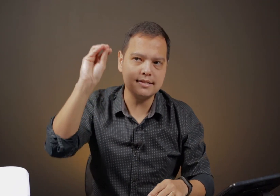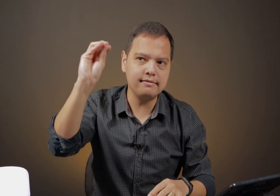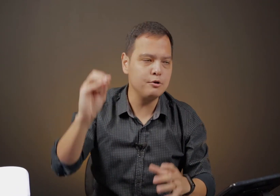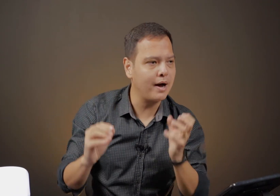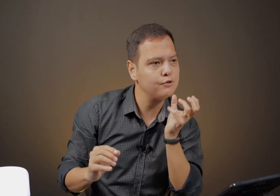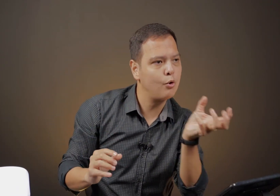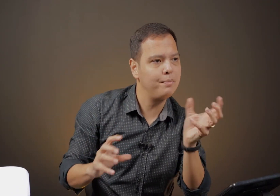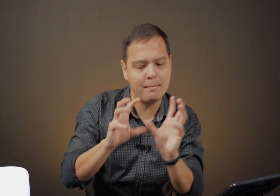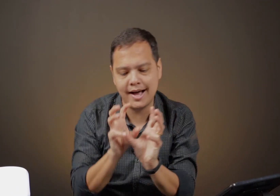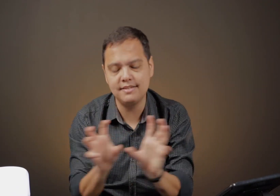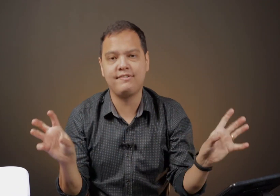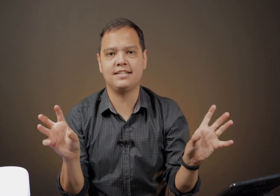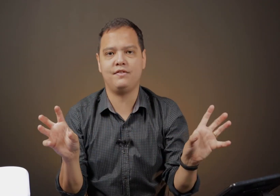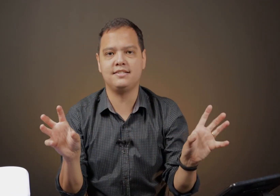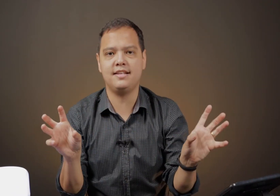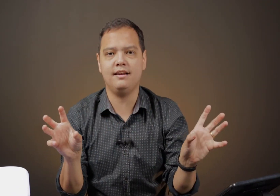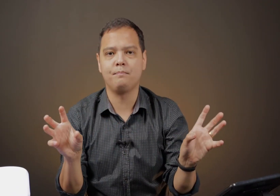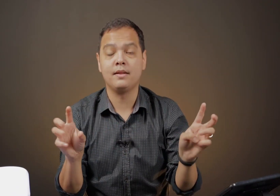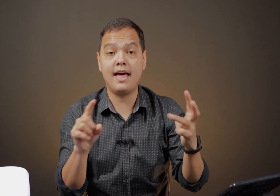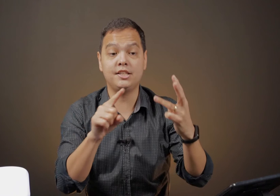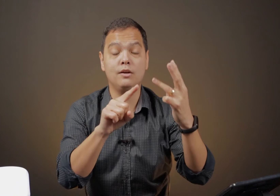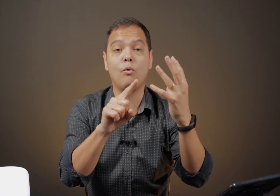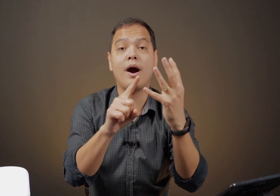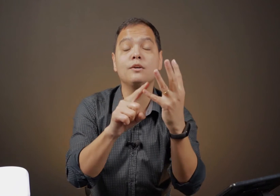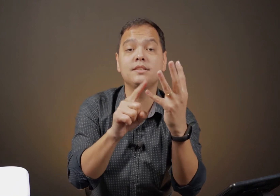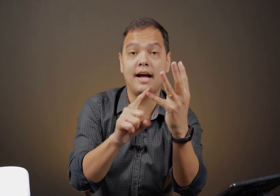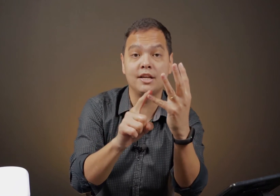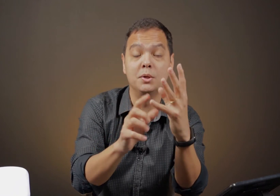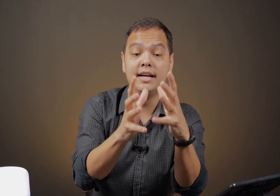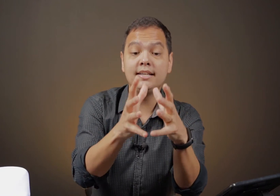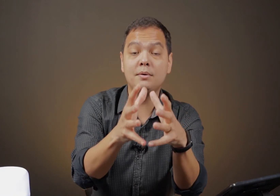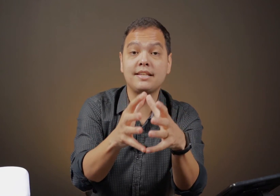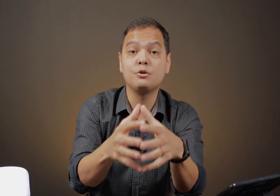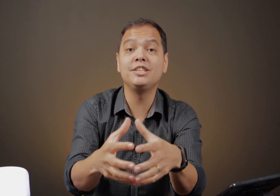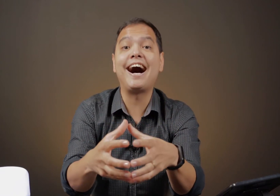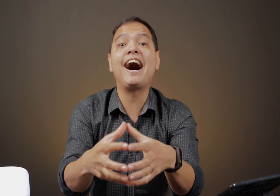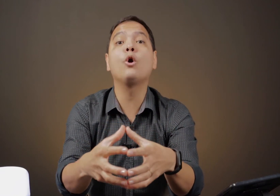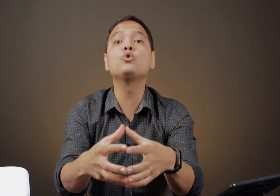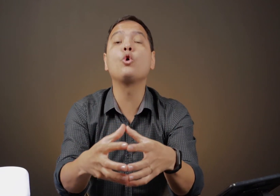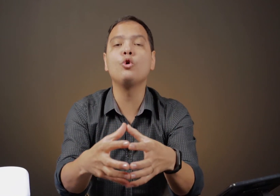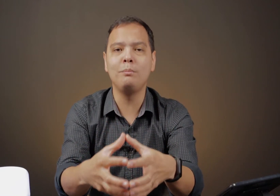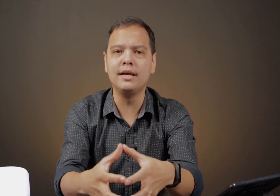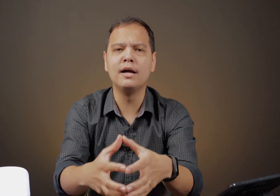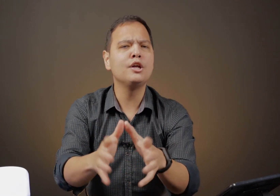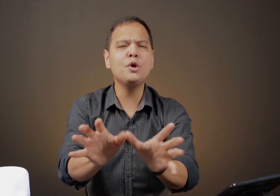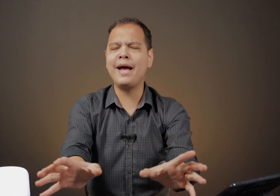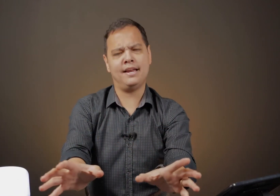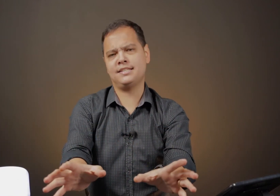entende mais, copia mais e faz as frases dela, ela chega no quarto estágio, que é o estágio de autonomia. Não é que ela sabe